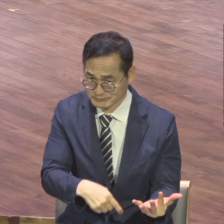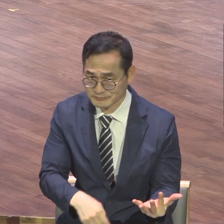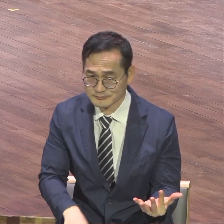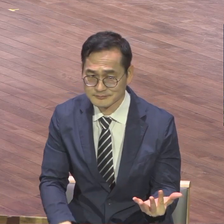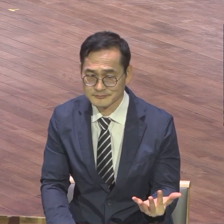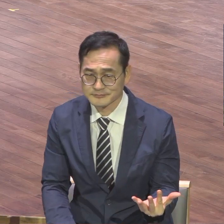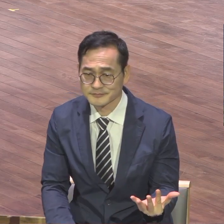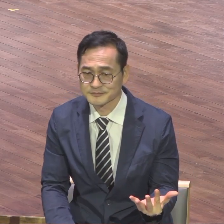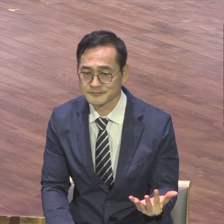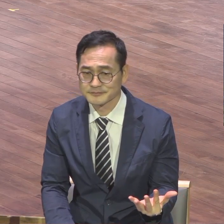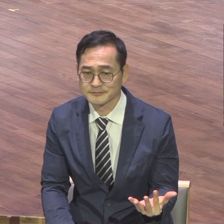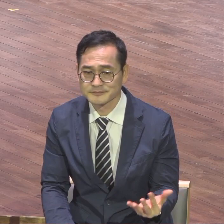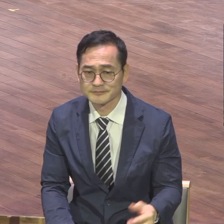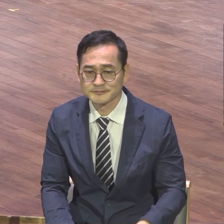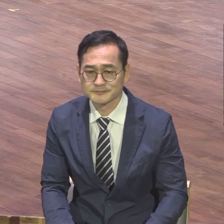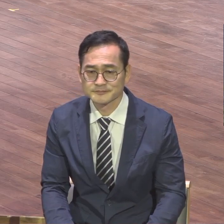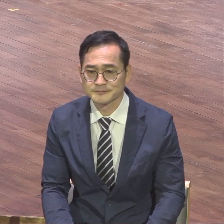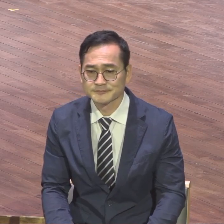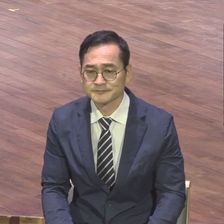렘넌트 운동.